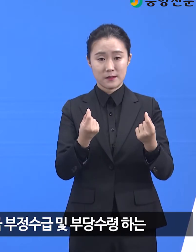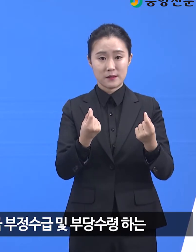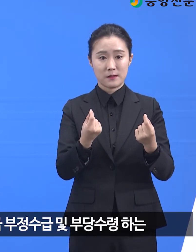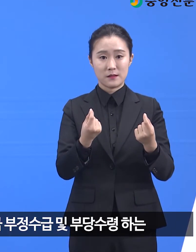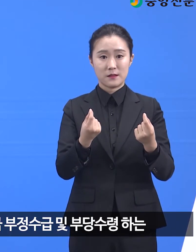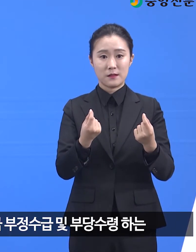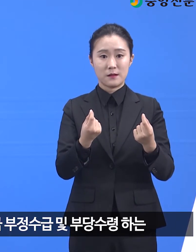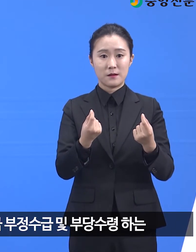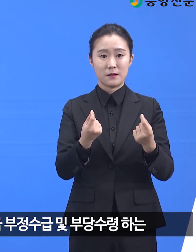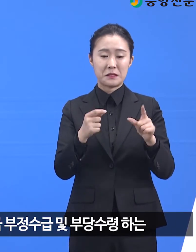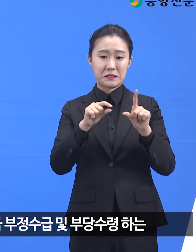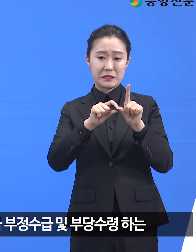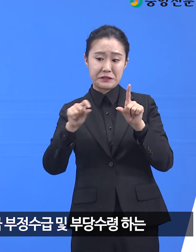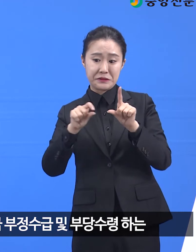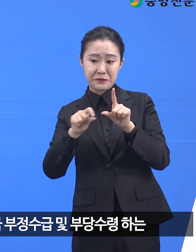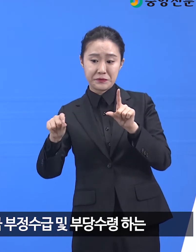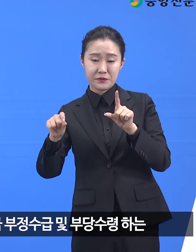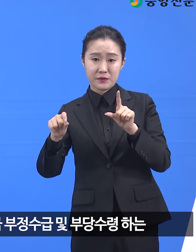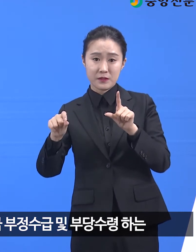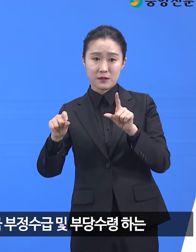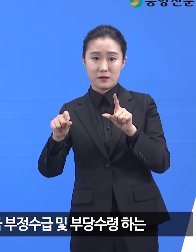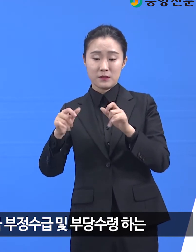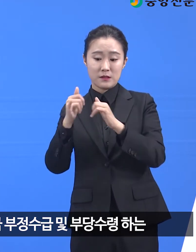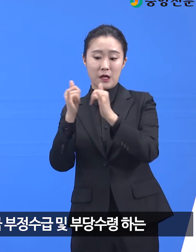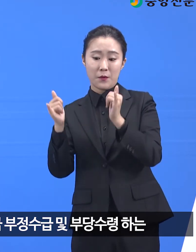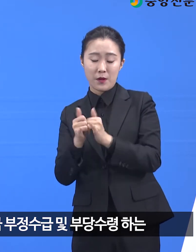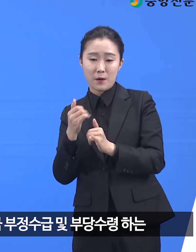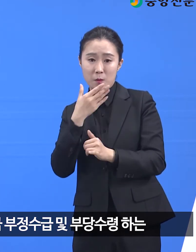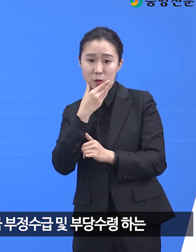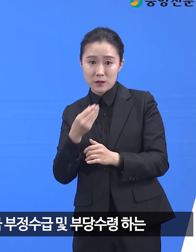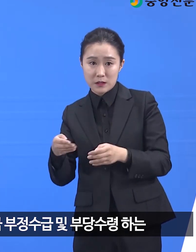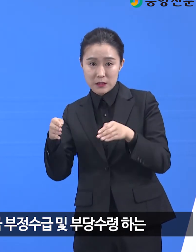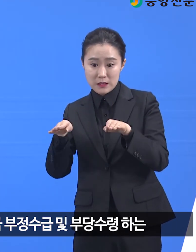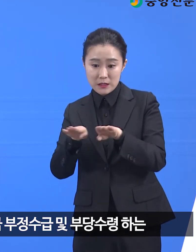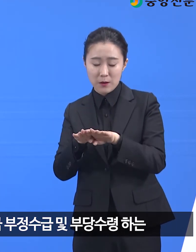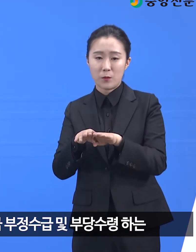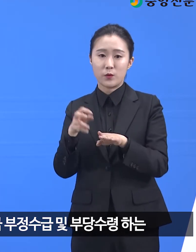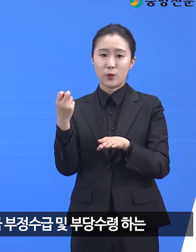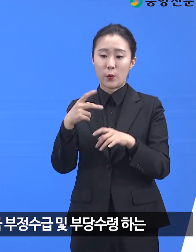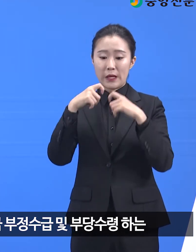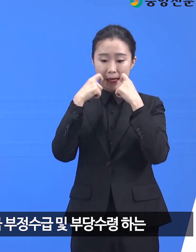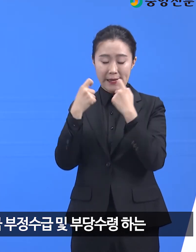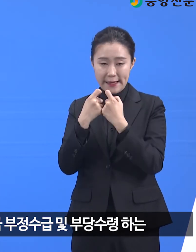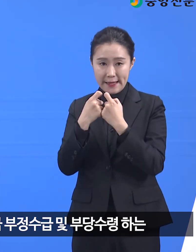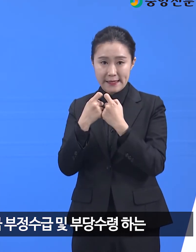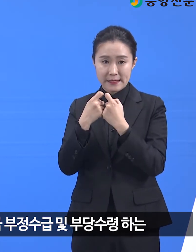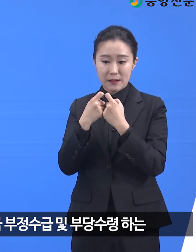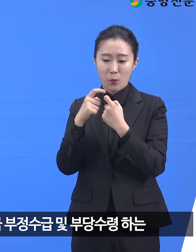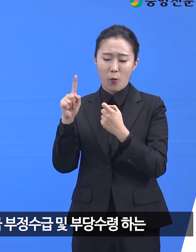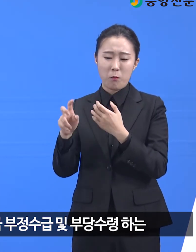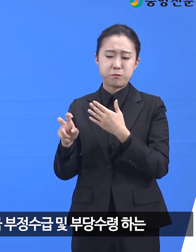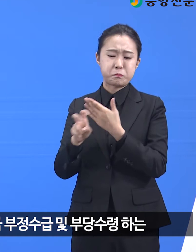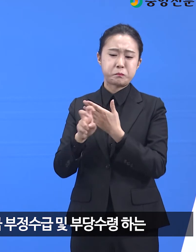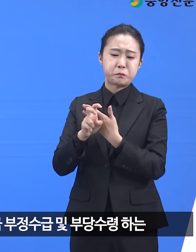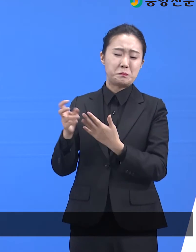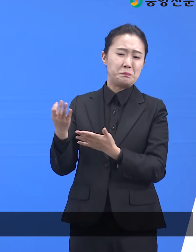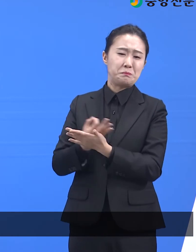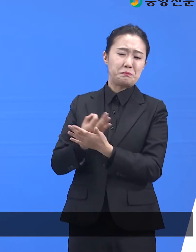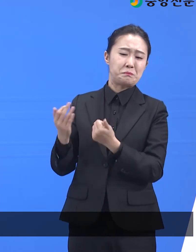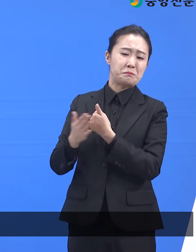일부 사회복지법인 아 시설이나 개인들이 그 보조금을 부정 수급 하거나 아니면 부당수령 하는